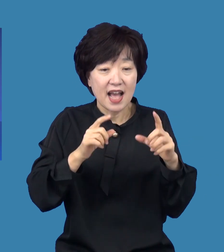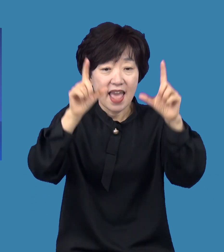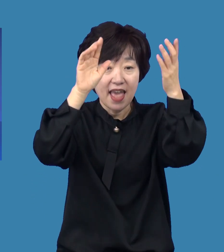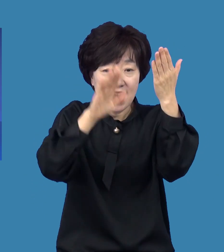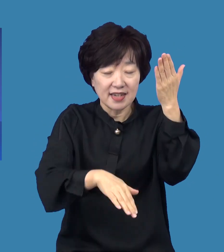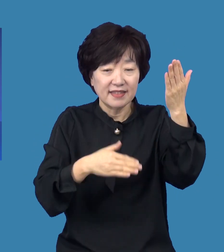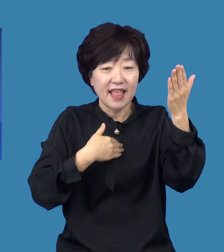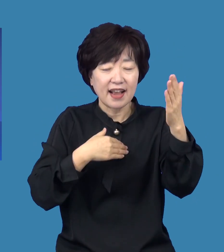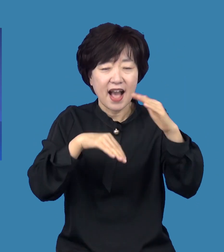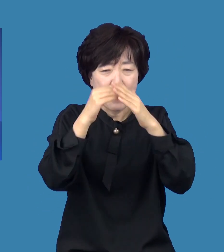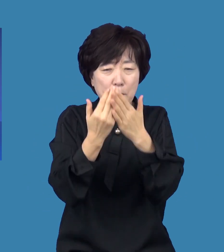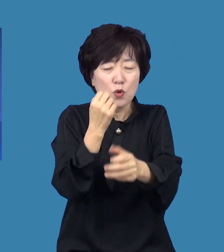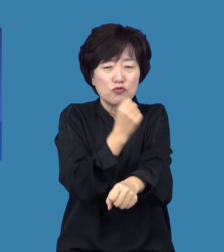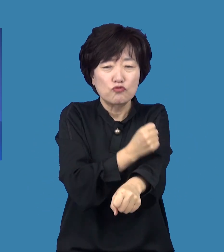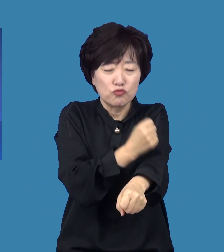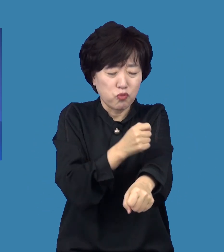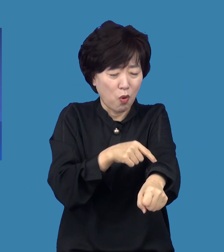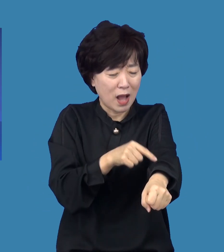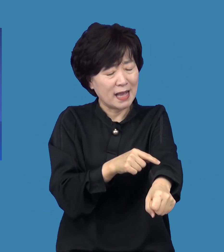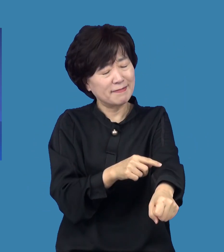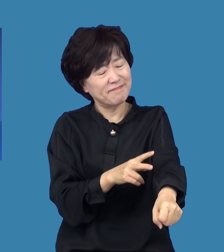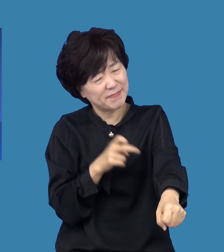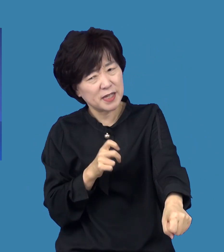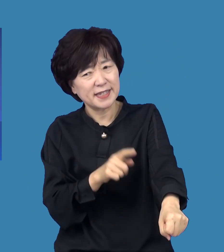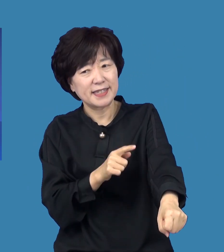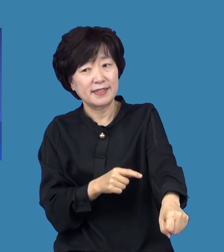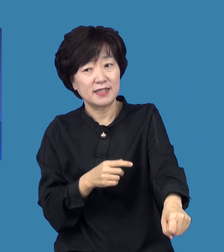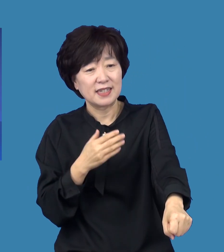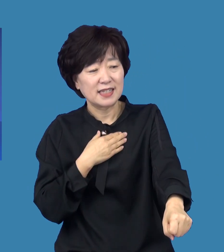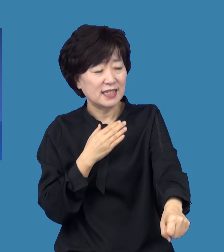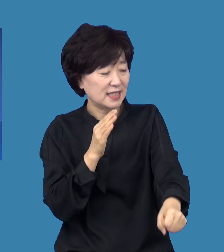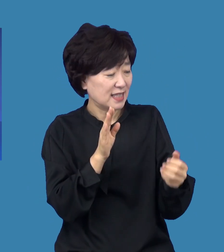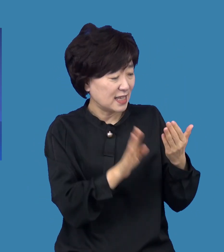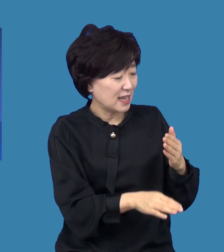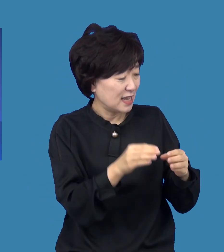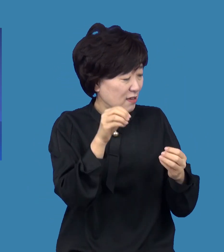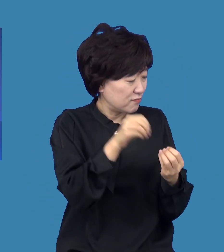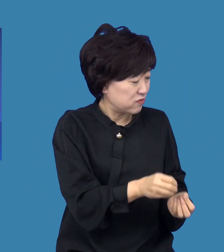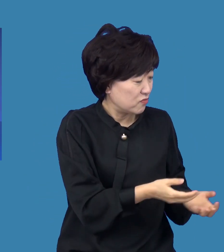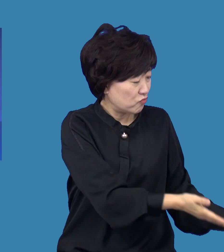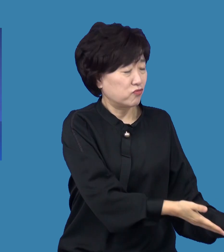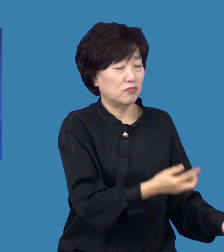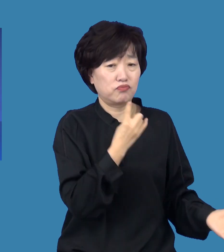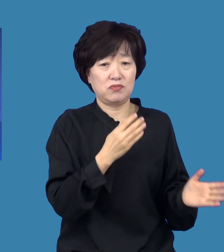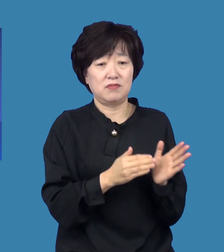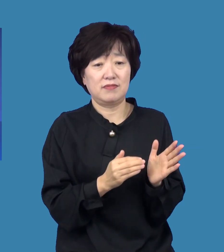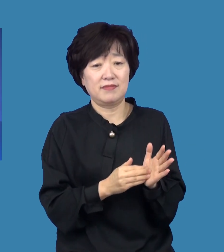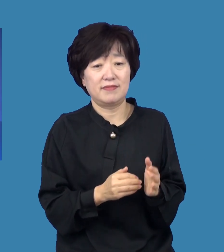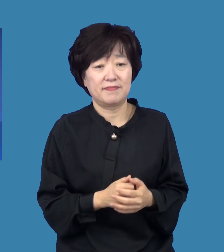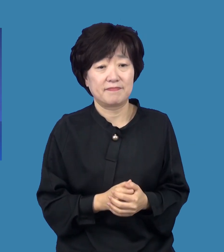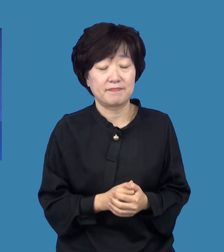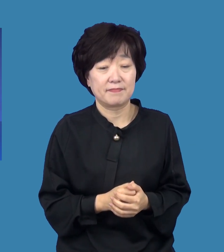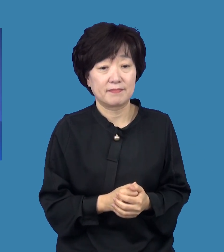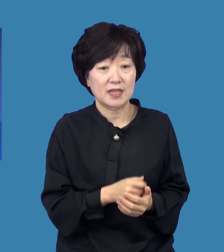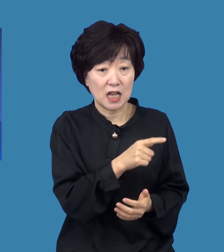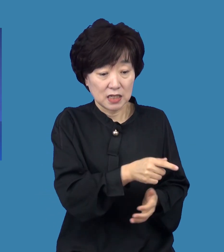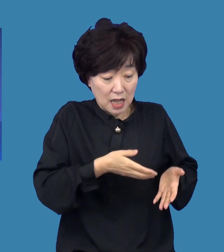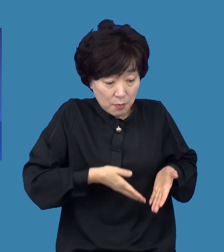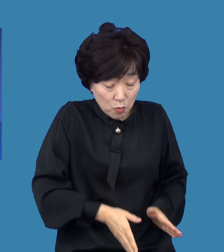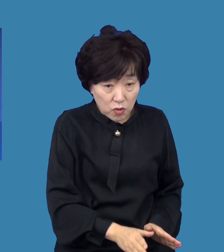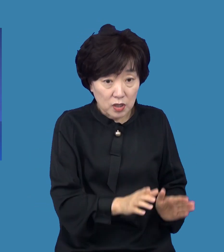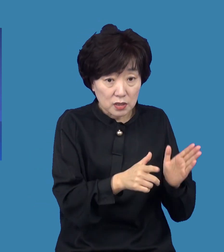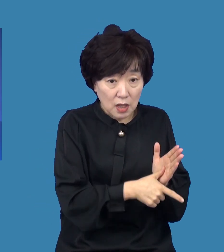수고를 미워하였노니 이는 내 뒤를 이을 이에게 남겨주게 됨이라. 그가 모태에서